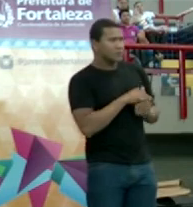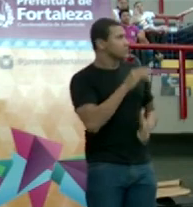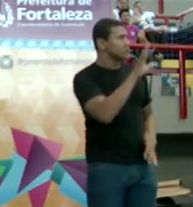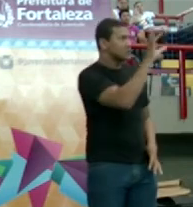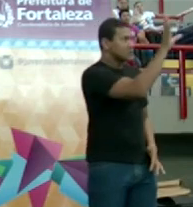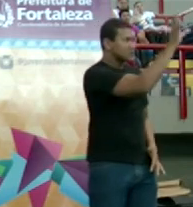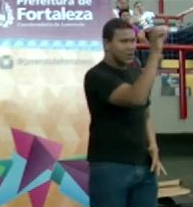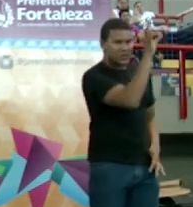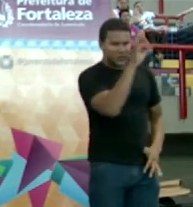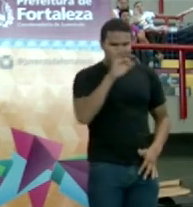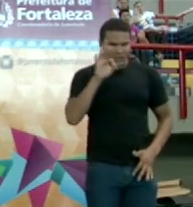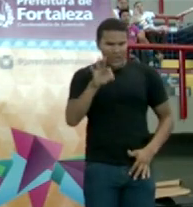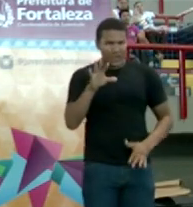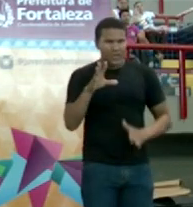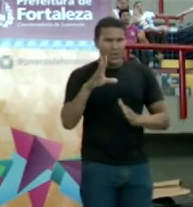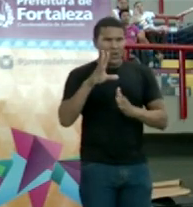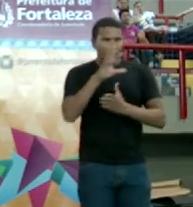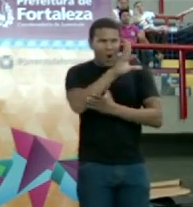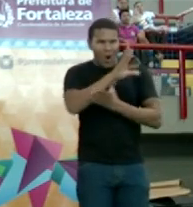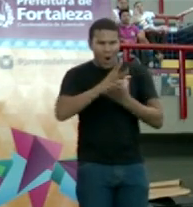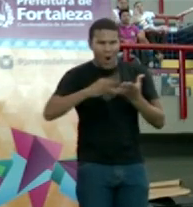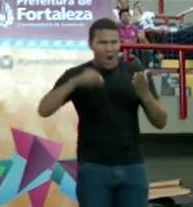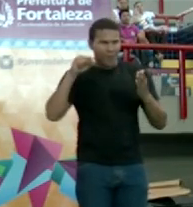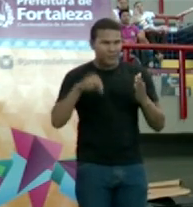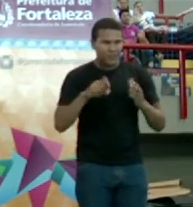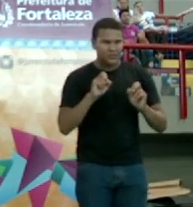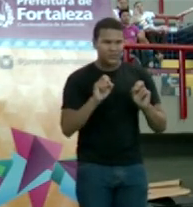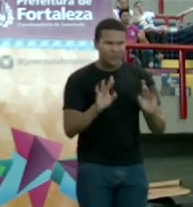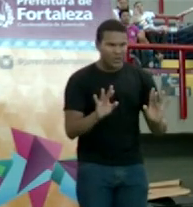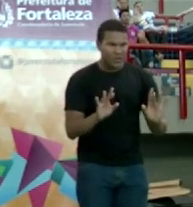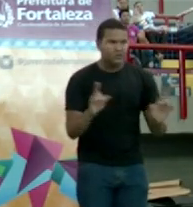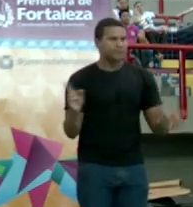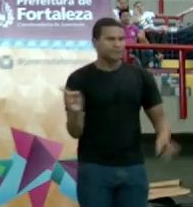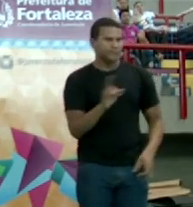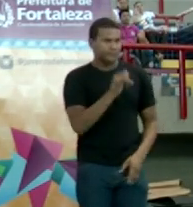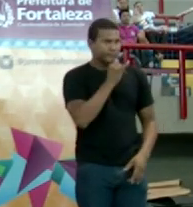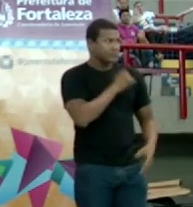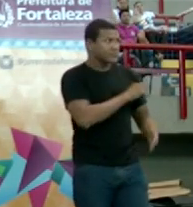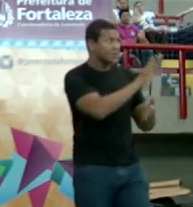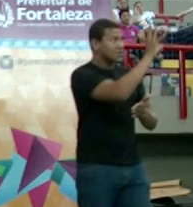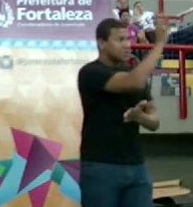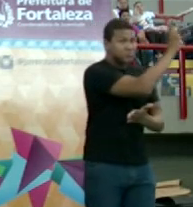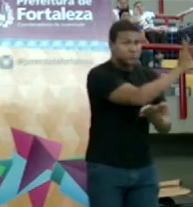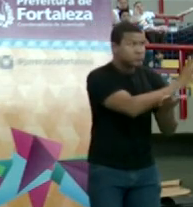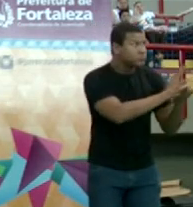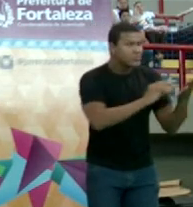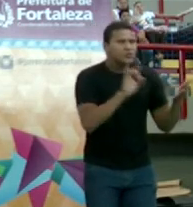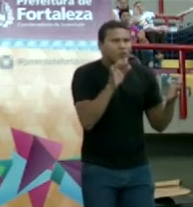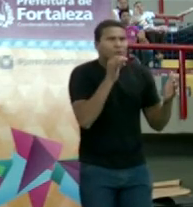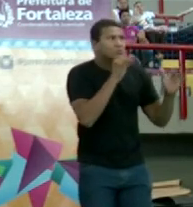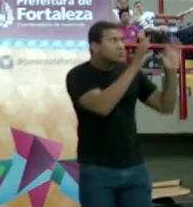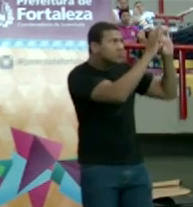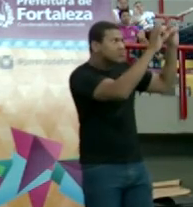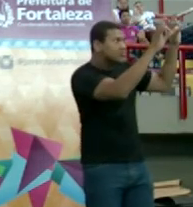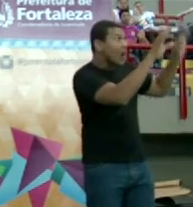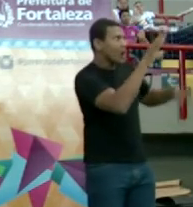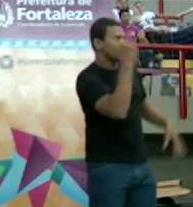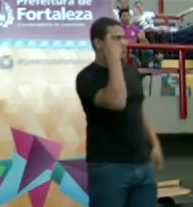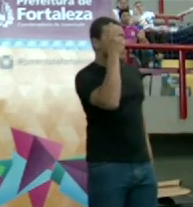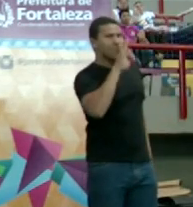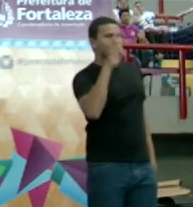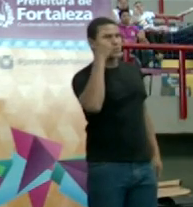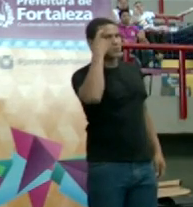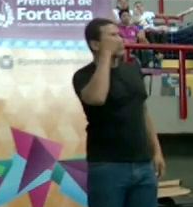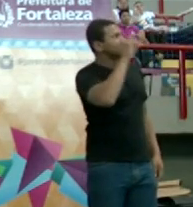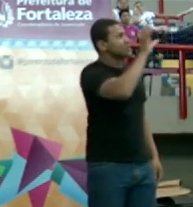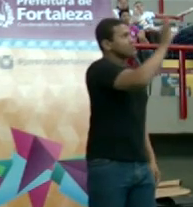que está lá, copia e cola no seu texto e cita a fonte. Todo dado estatístico